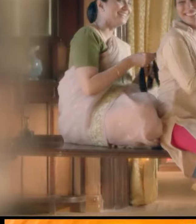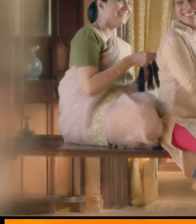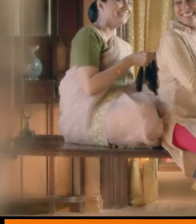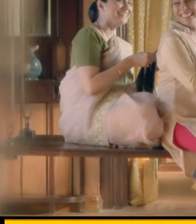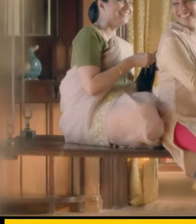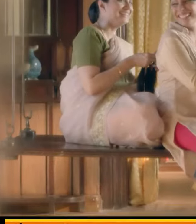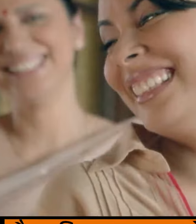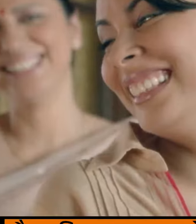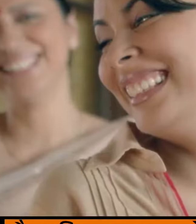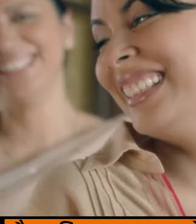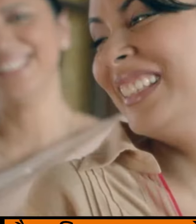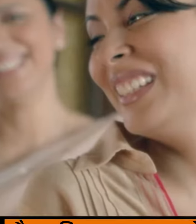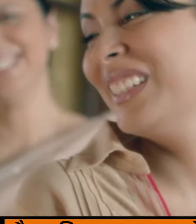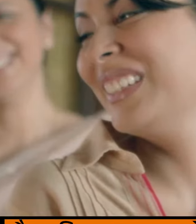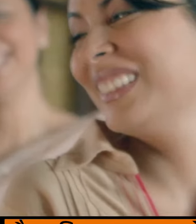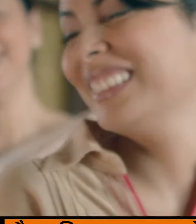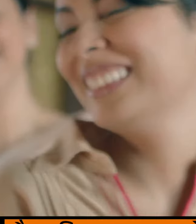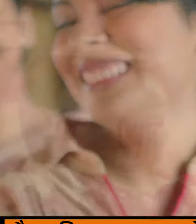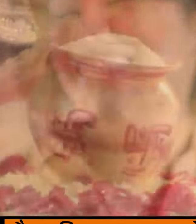बेटियां पीढ़ियां सजाती हैं,